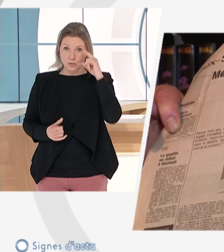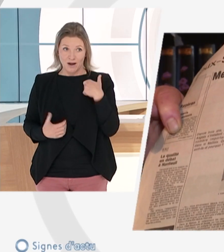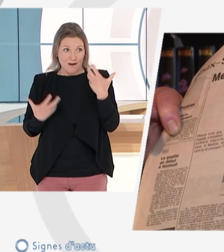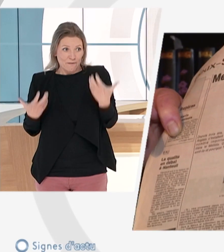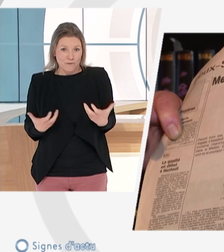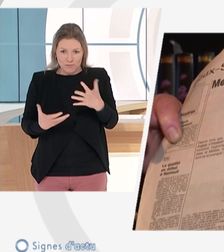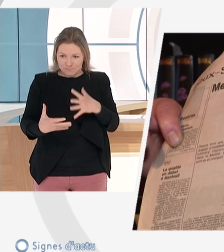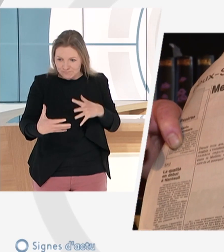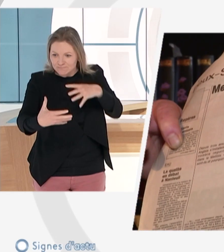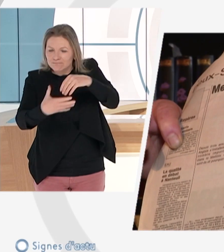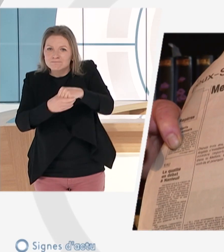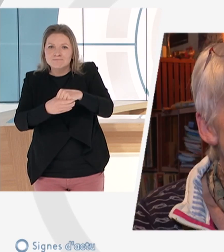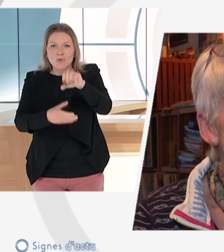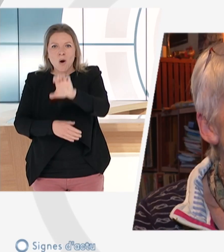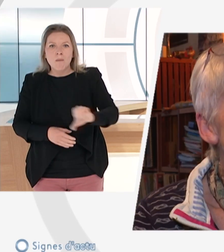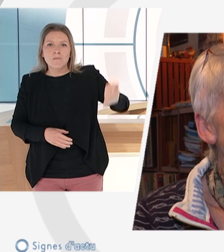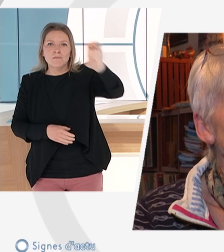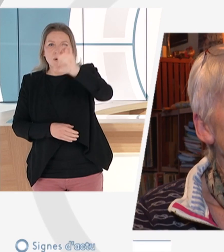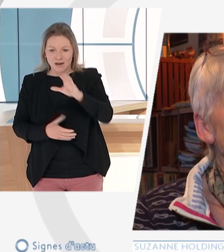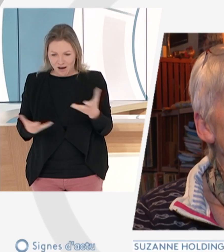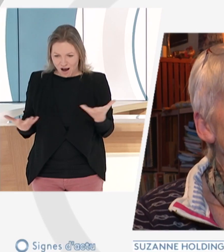partie de l'Europe. On voulait partager